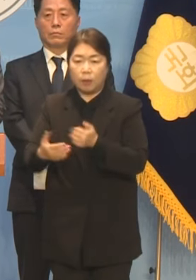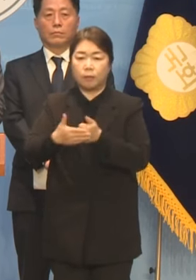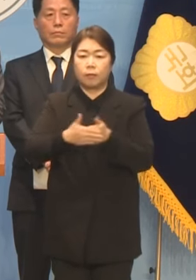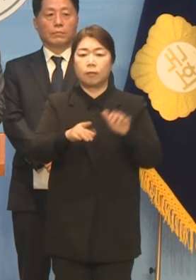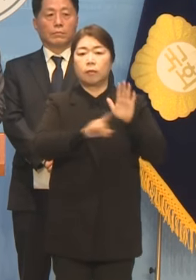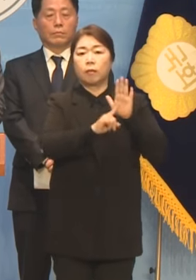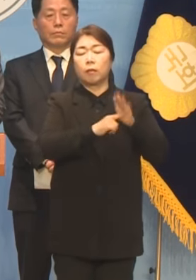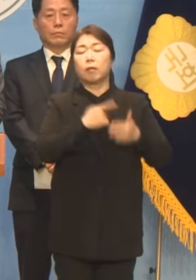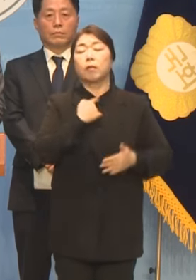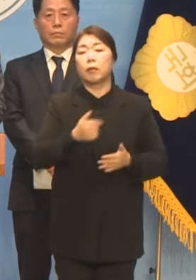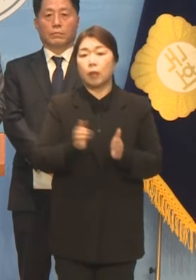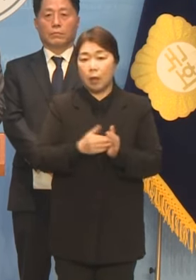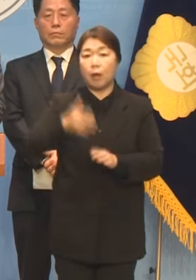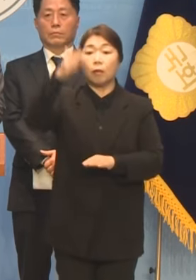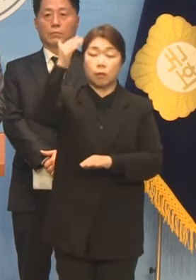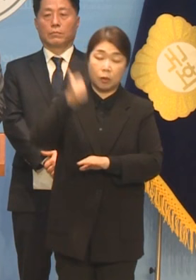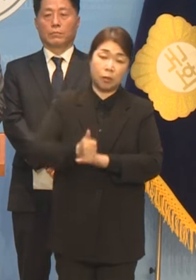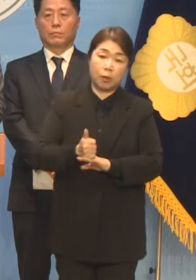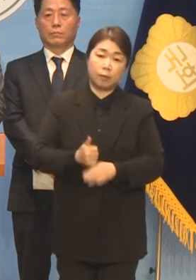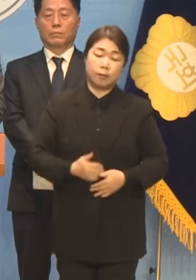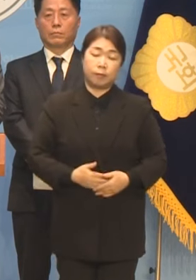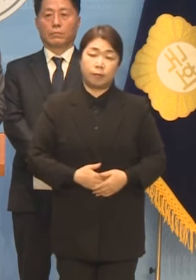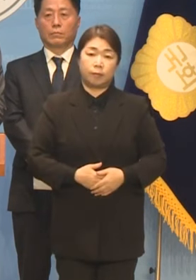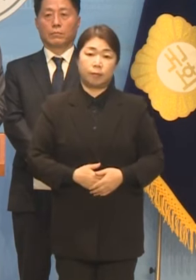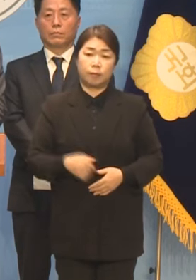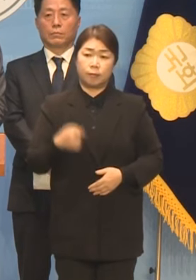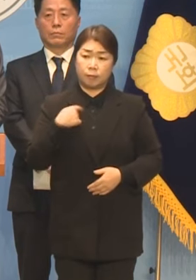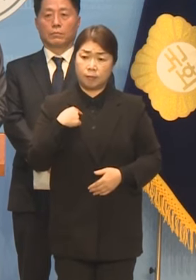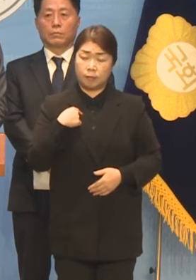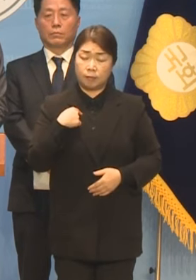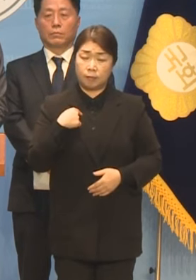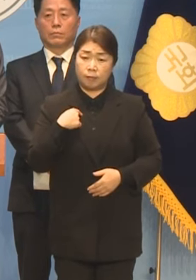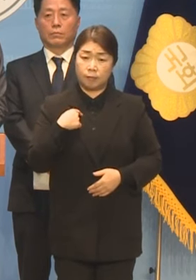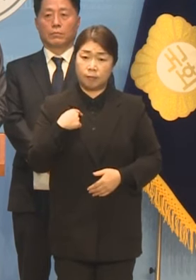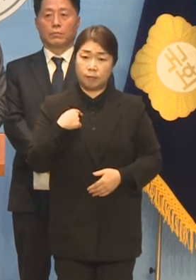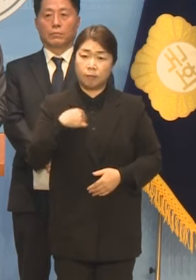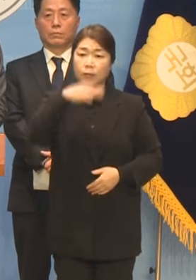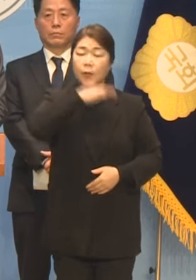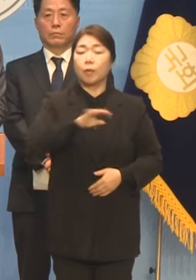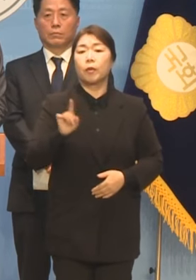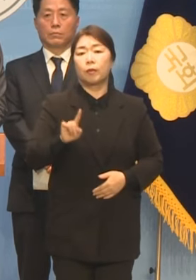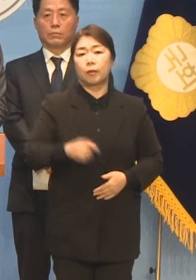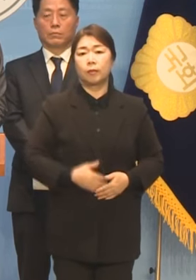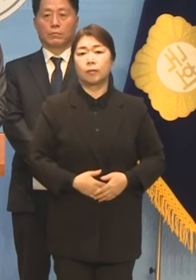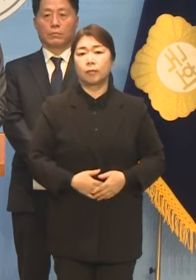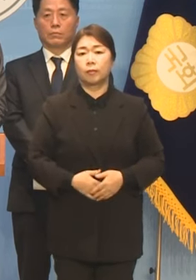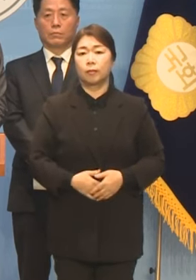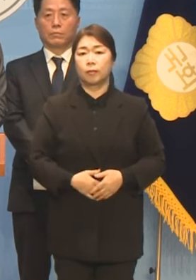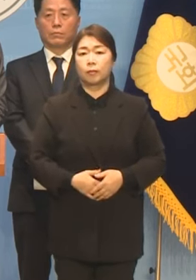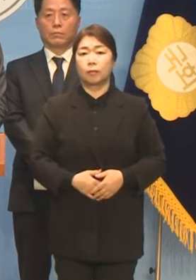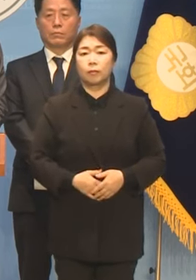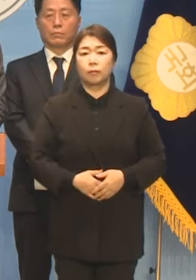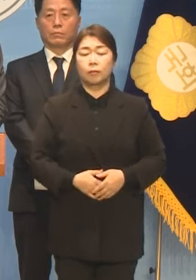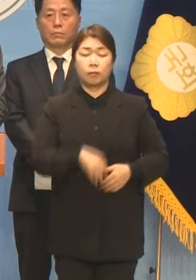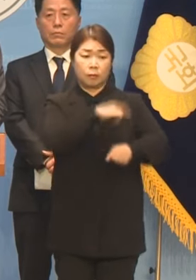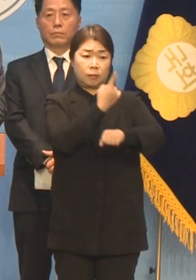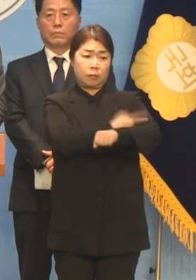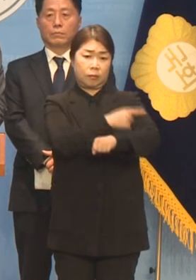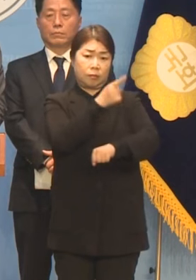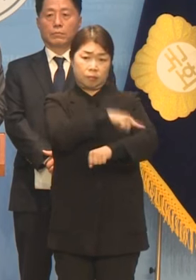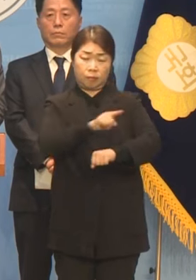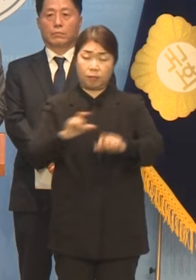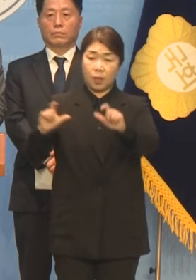했습니다 그 결과 제게 돌아온 것은 무엇입니까 말도 안 되는 부적격이라는